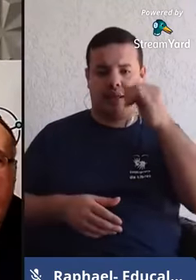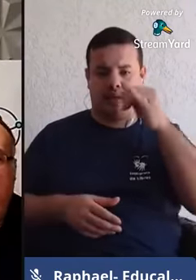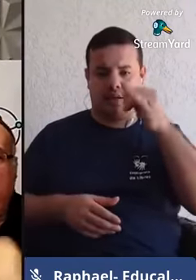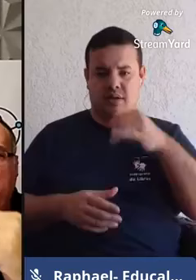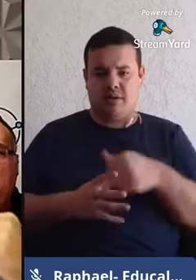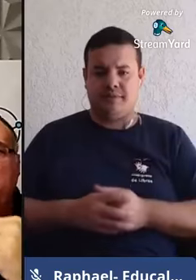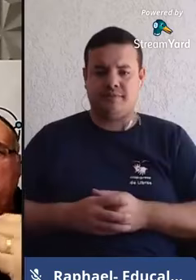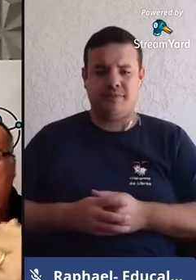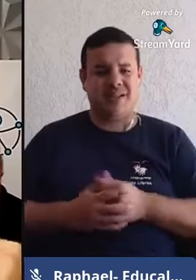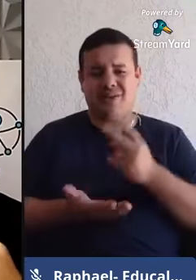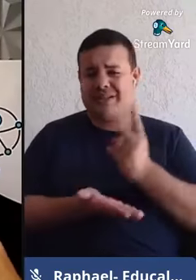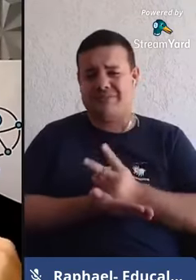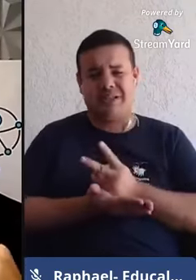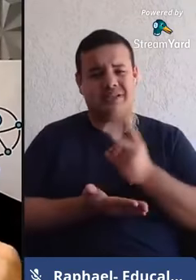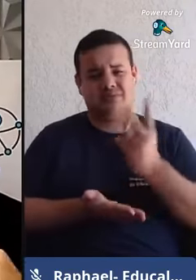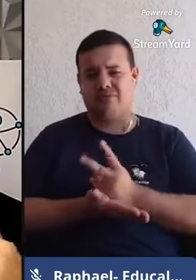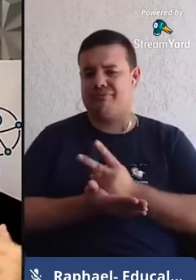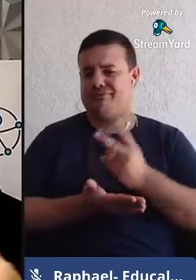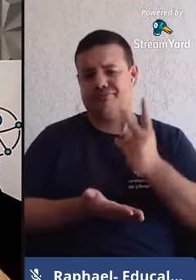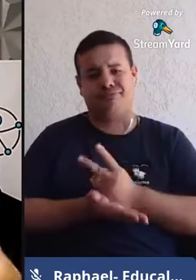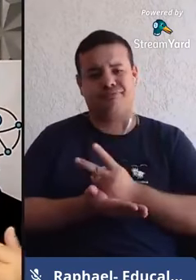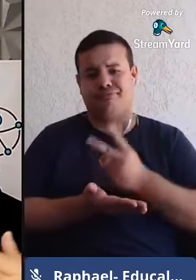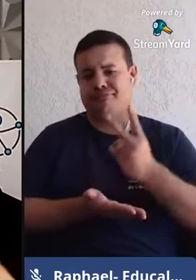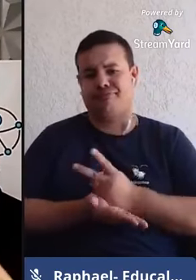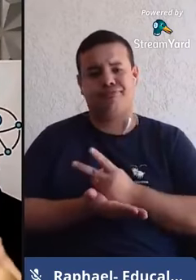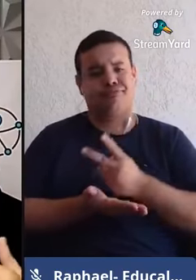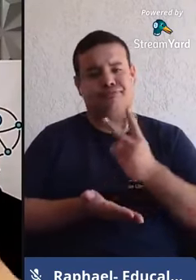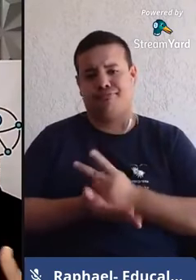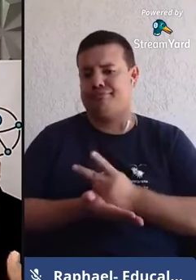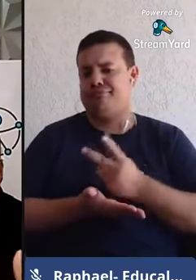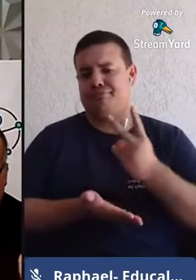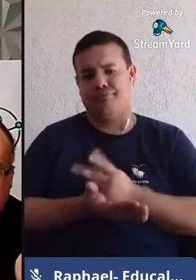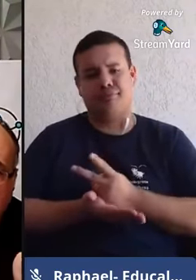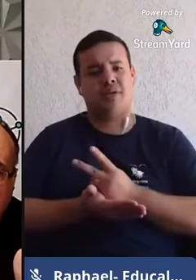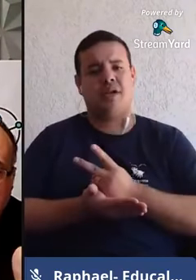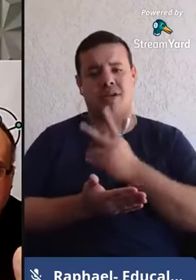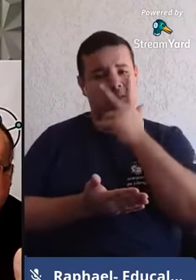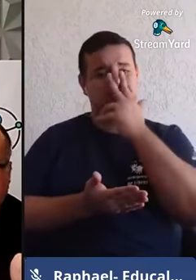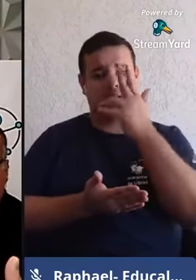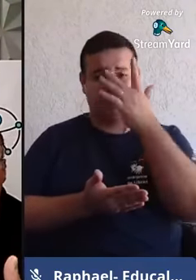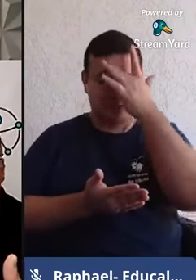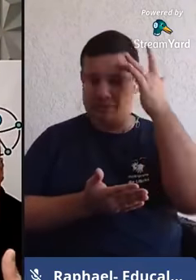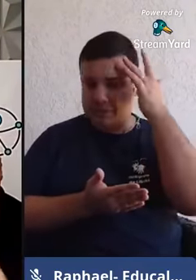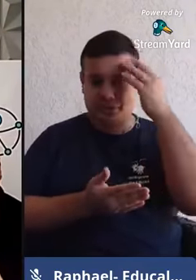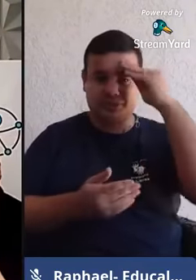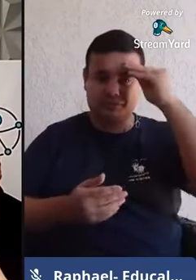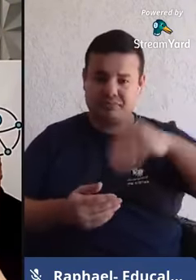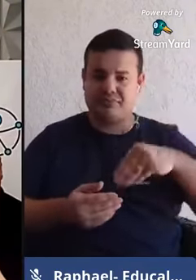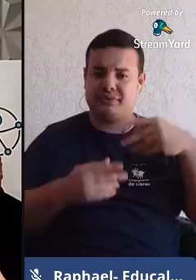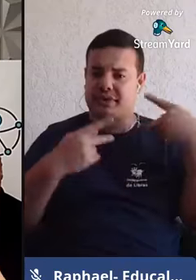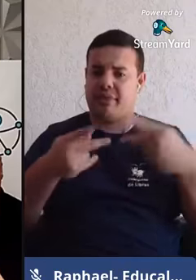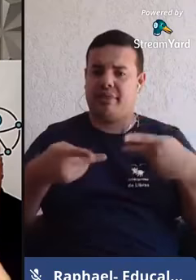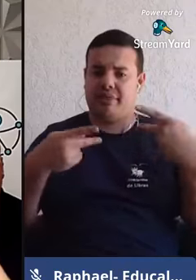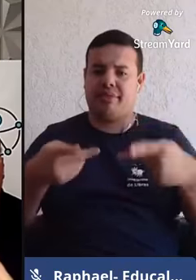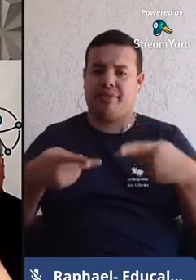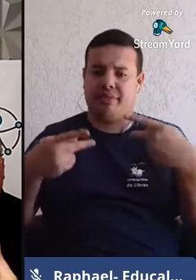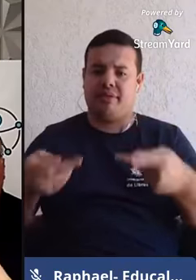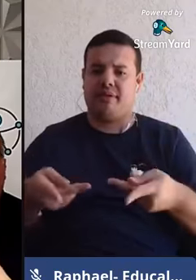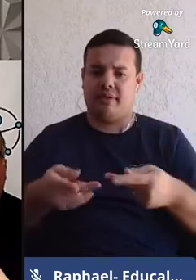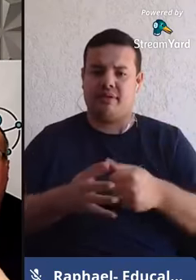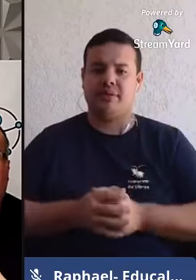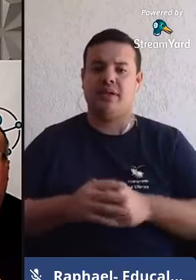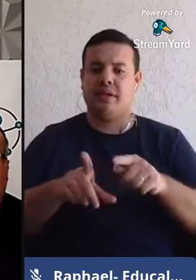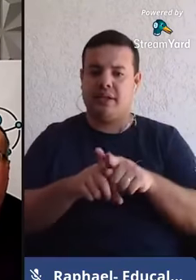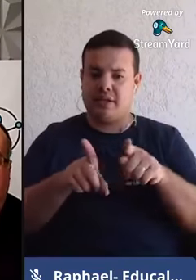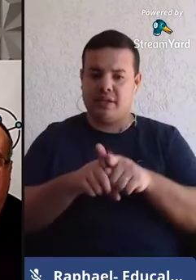acho, essa mesmice da Reatec fez com que ela perdesse muita gente. Foi a mesmice e foi a questão da